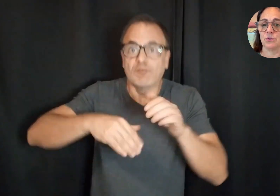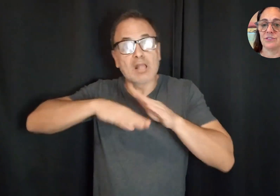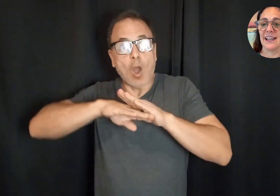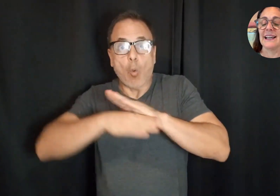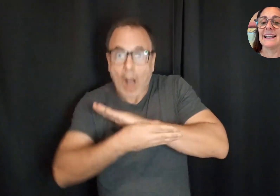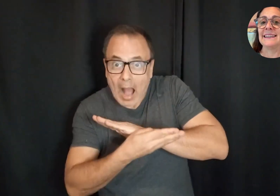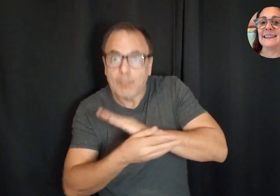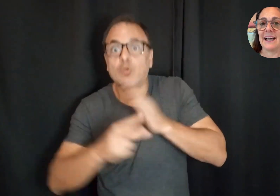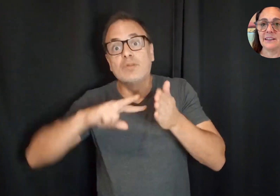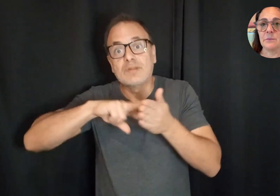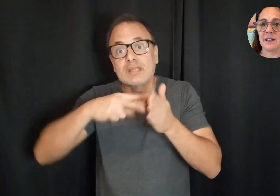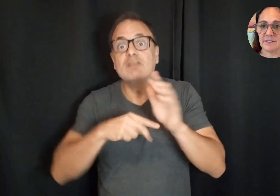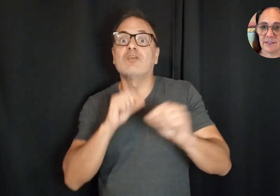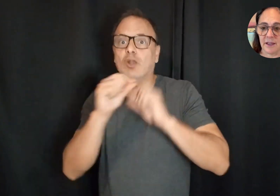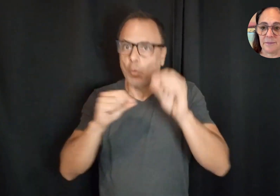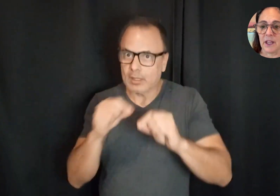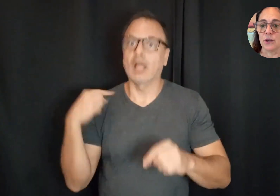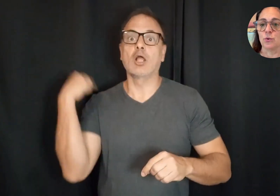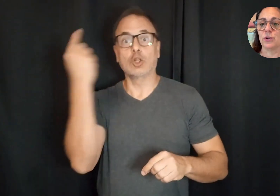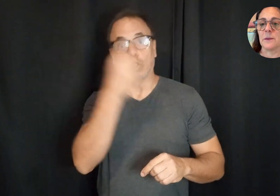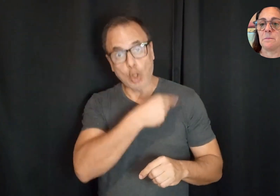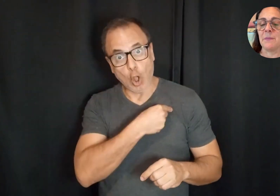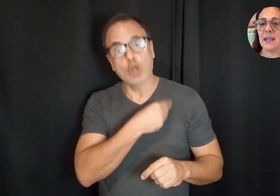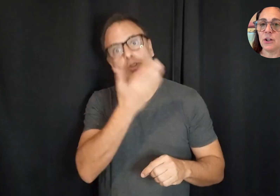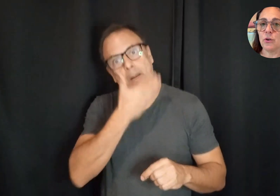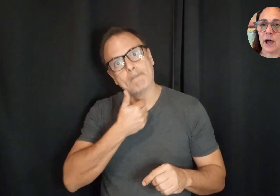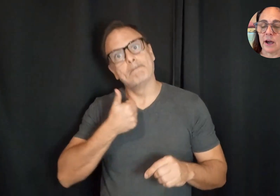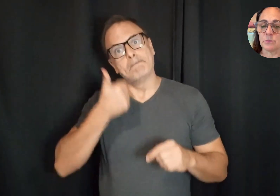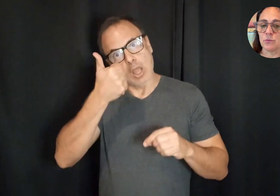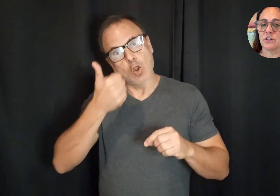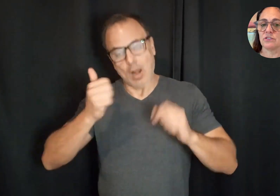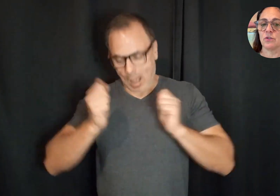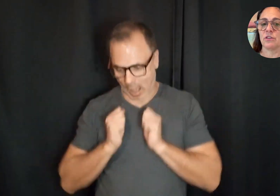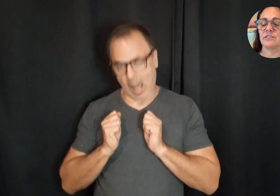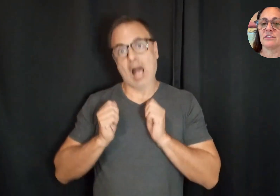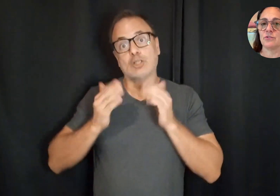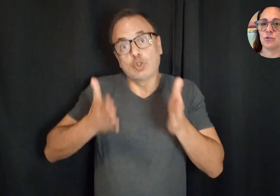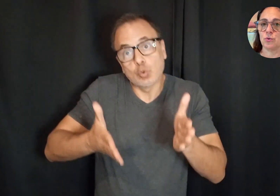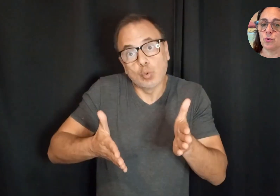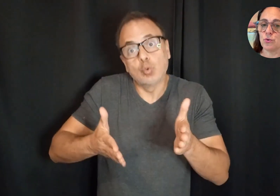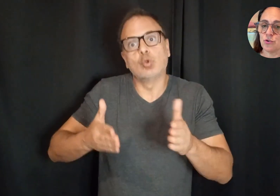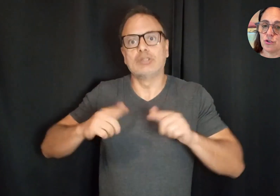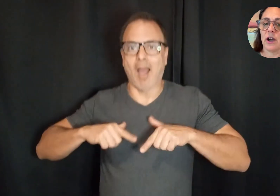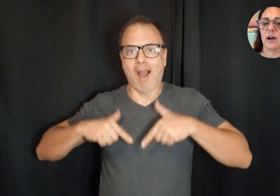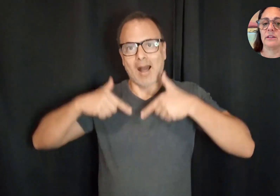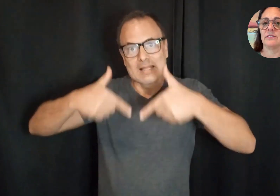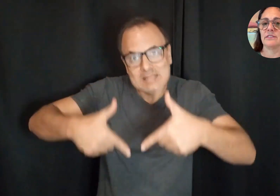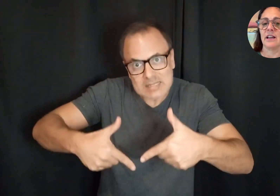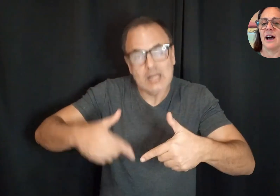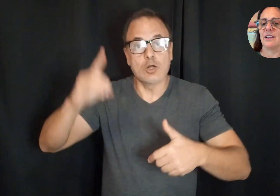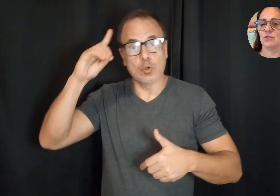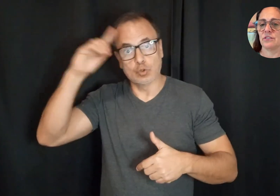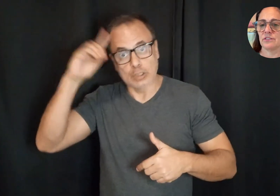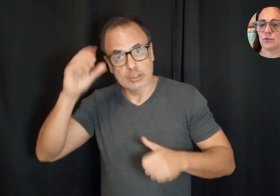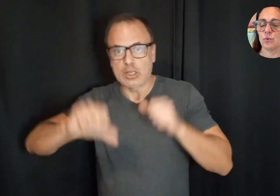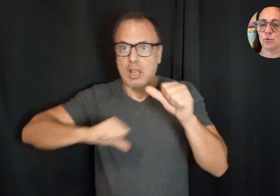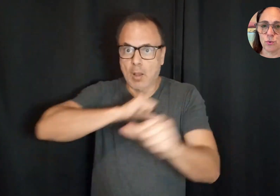hábitos nada mais é do que melhorarmos as nossas atitudes diárias, as nossas